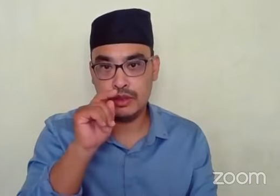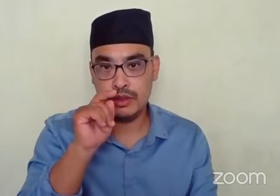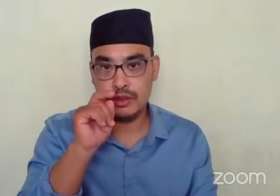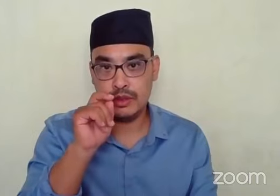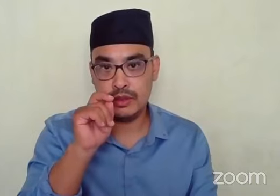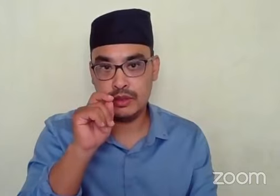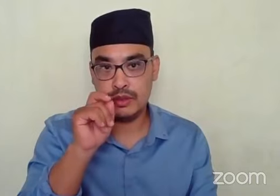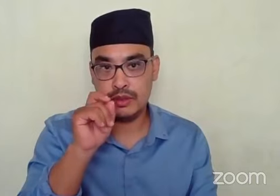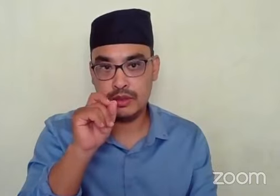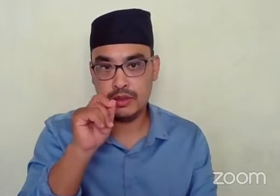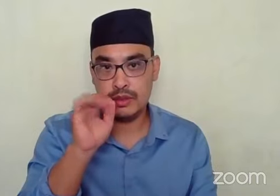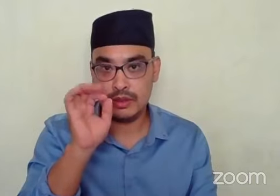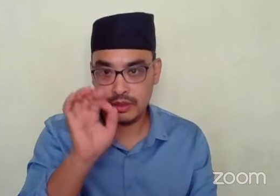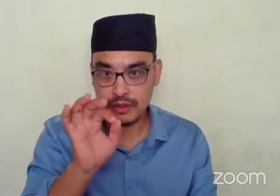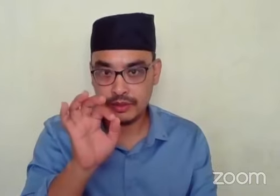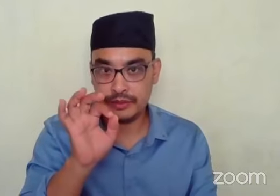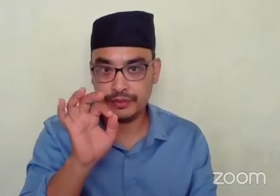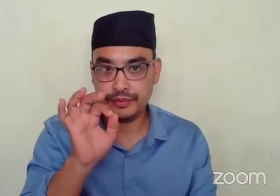अभिव्यक्तिको कुराहरू जुन गरिरहँदाखेरि